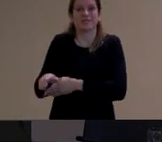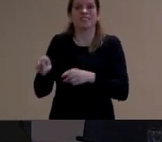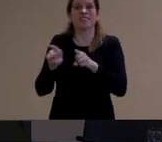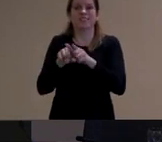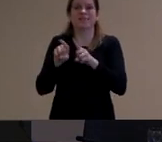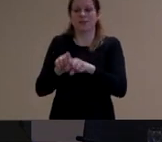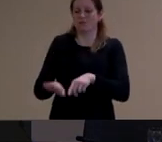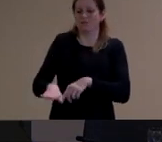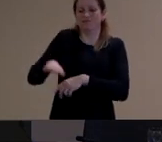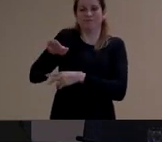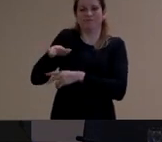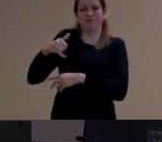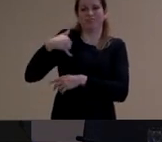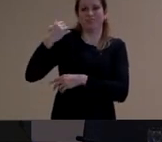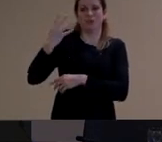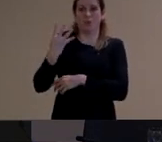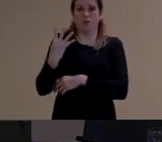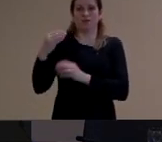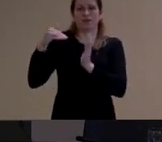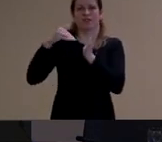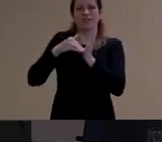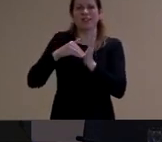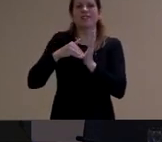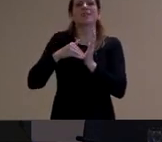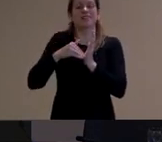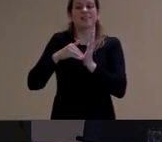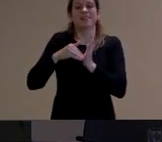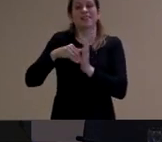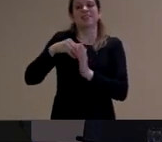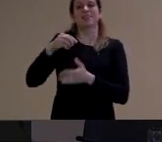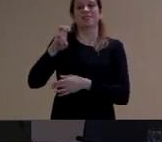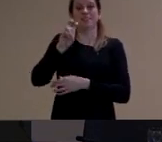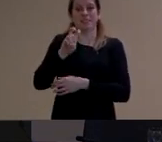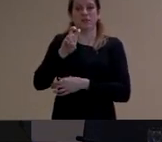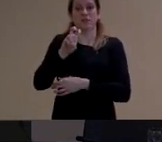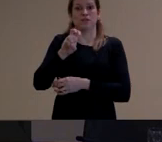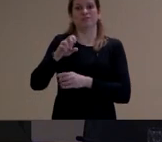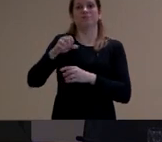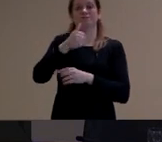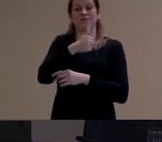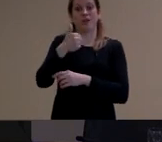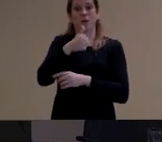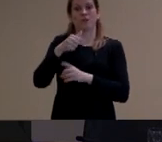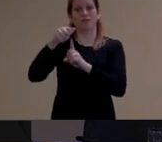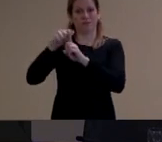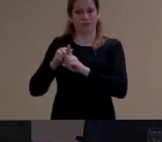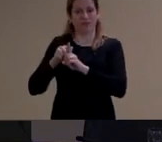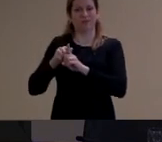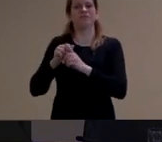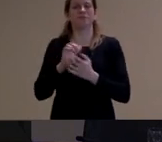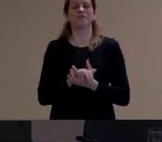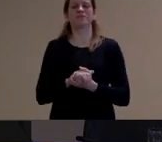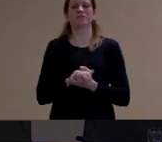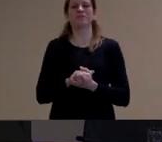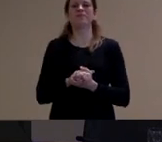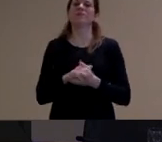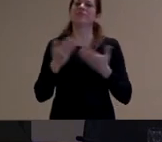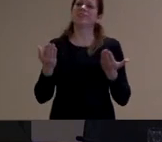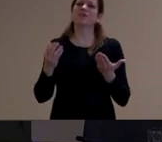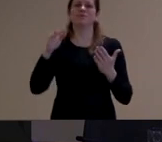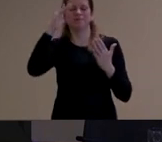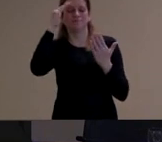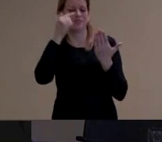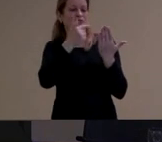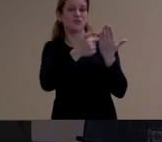de 4 anos a 5 anos e 11 meses Então essa denominação também está presente né